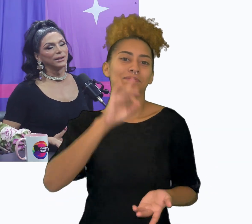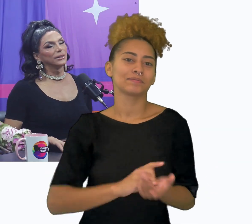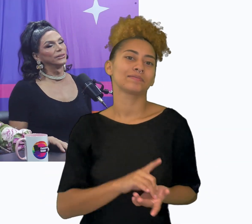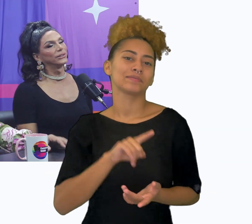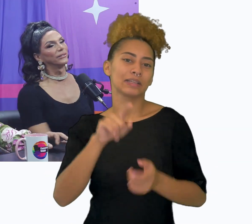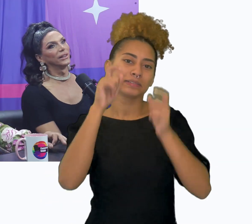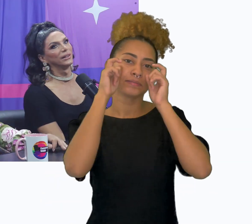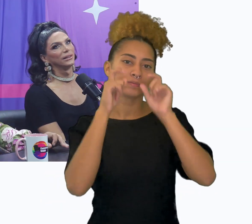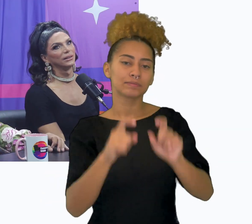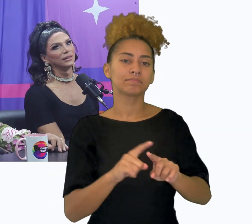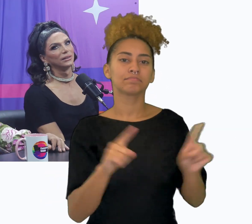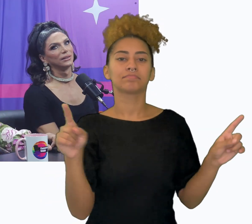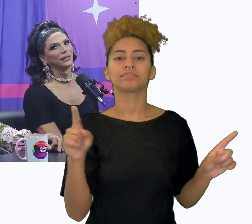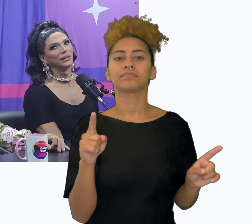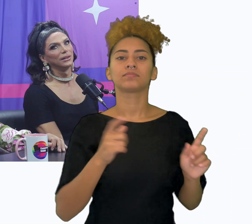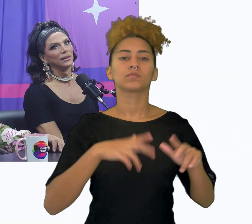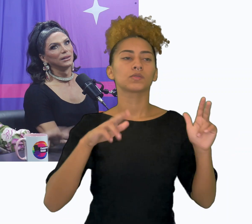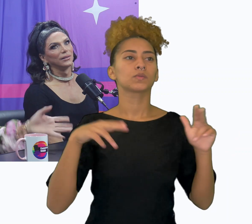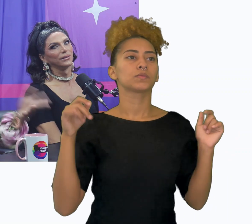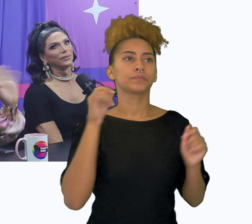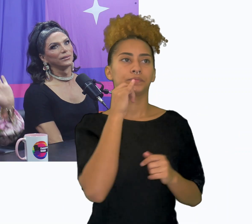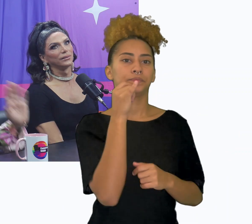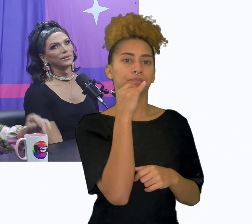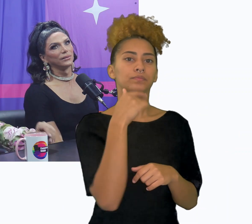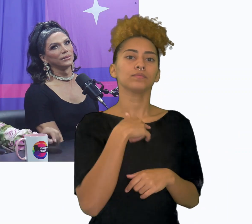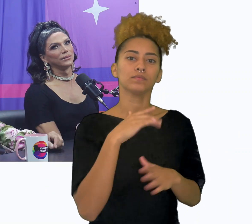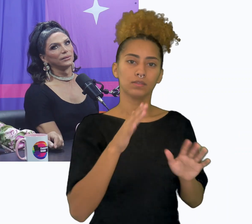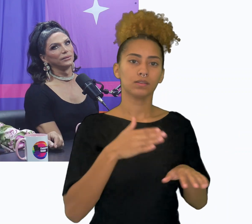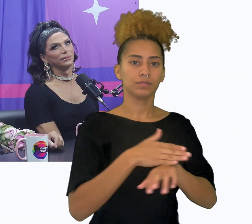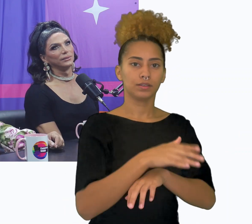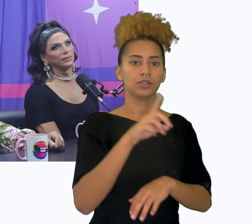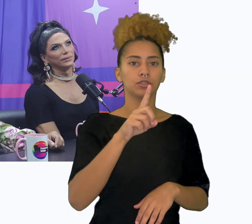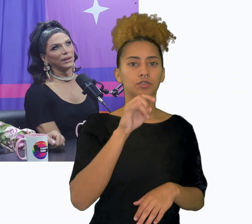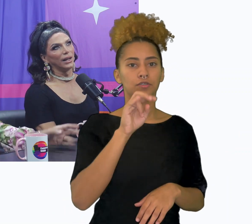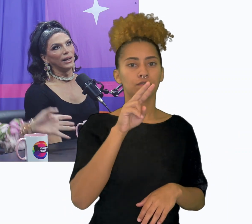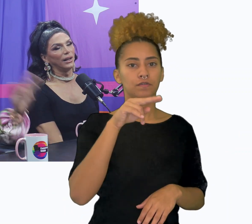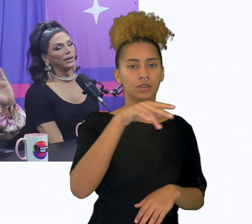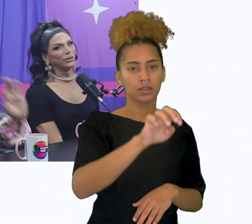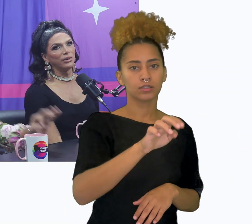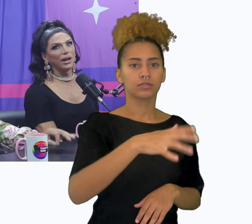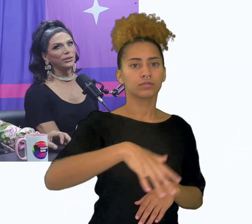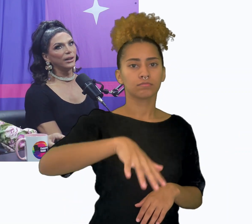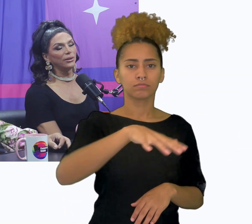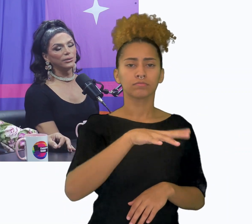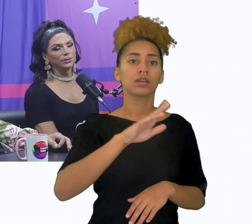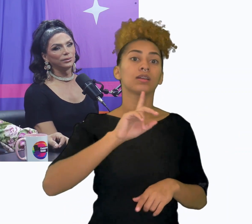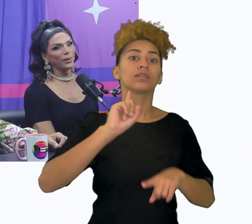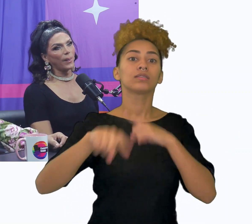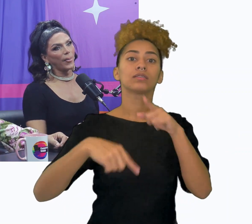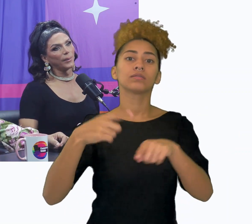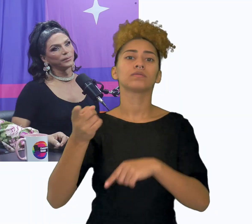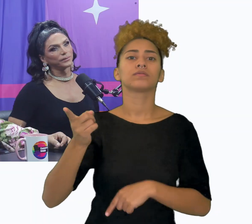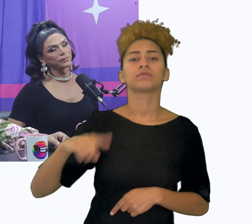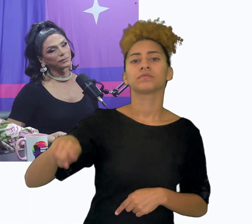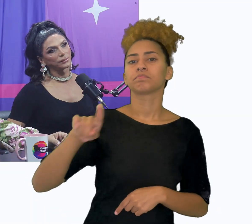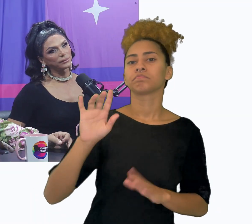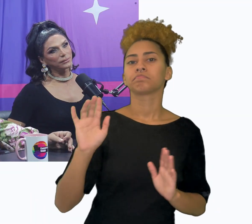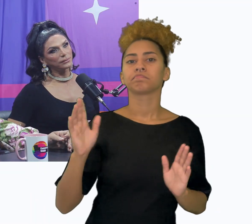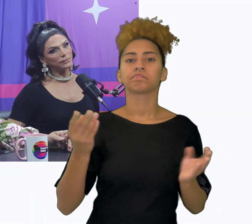bem interessante. Mas nunca, assim, não. Eu já comecei com a Divine de lá pra cá. E depois que